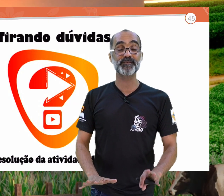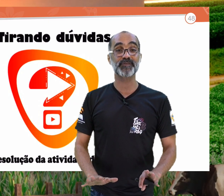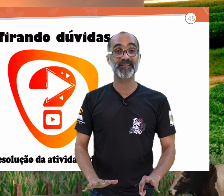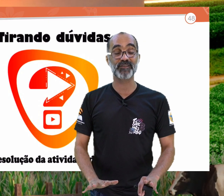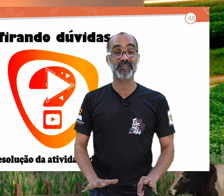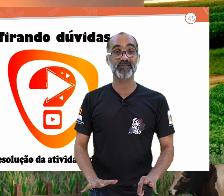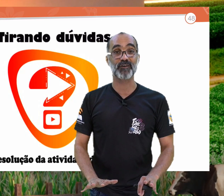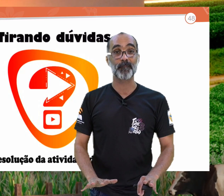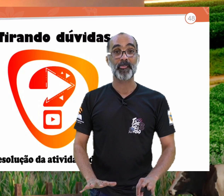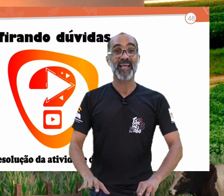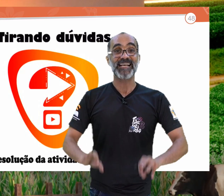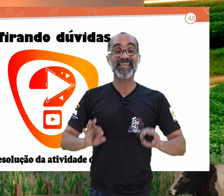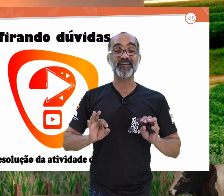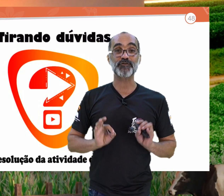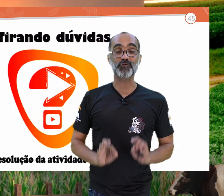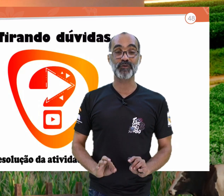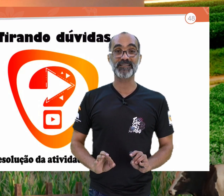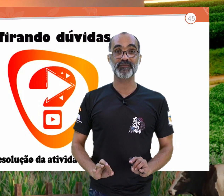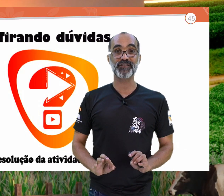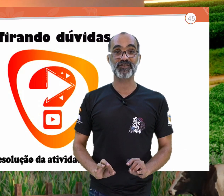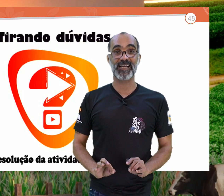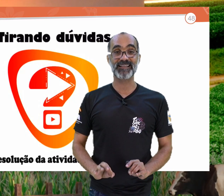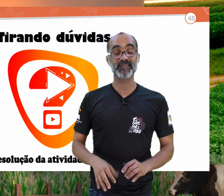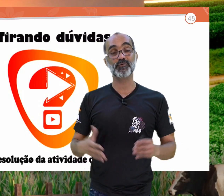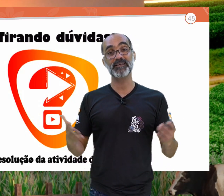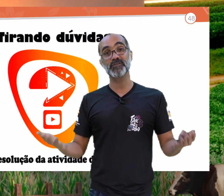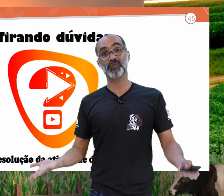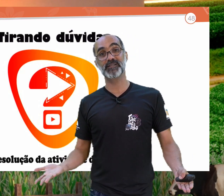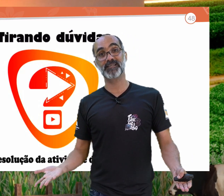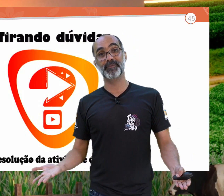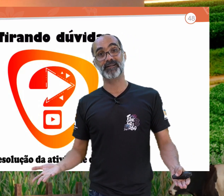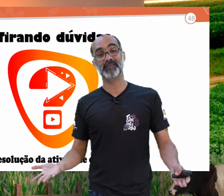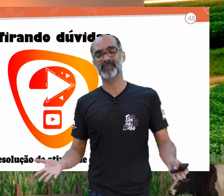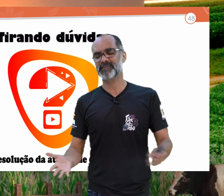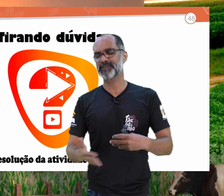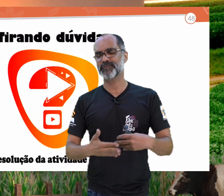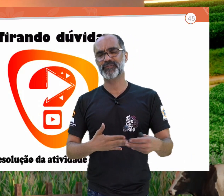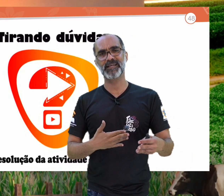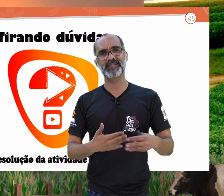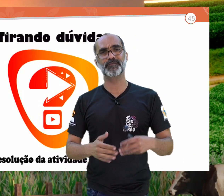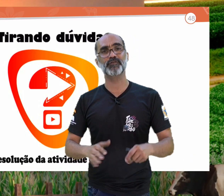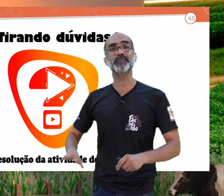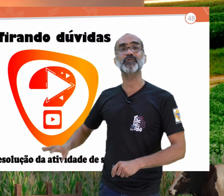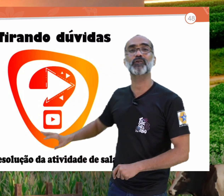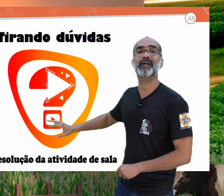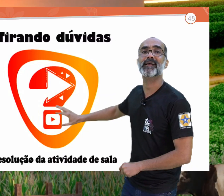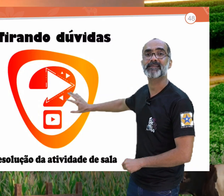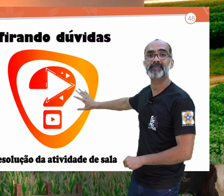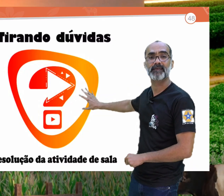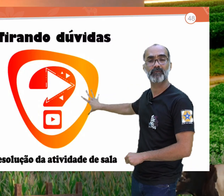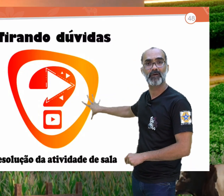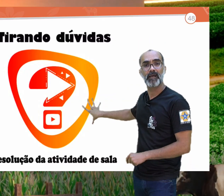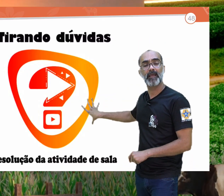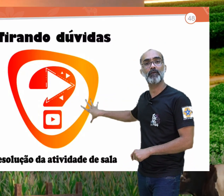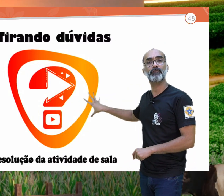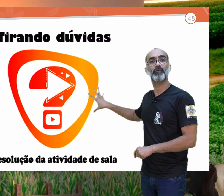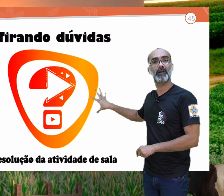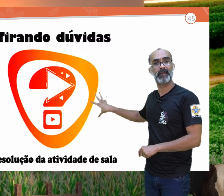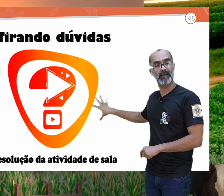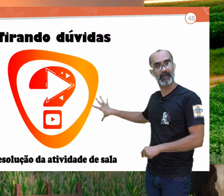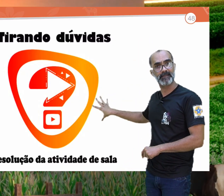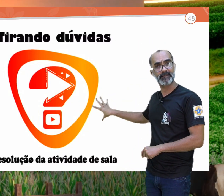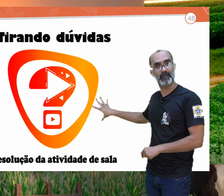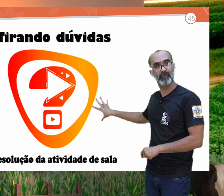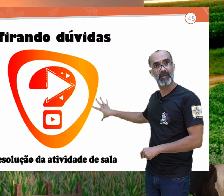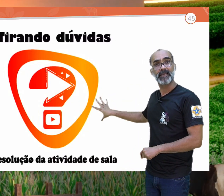atividades. Mas, meus queridos, olha só. Questões fechadas ou questões abertas. Tanto faz. Nós vamos colocar a questão, eu